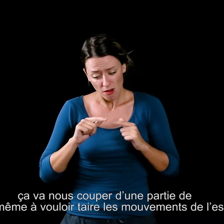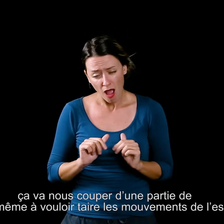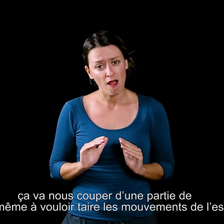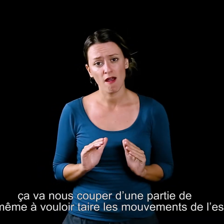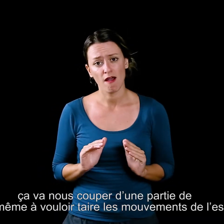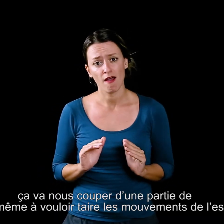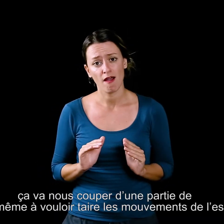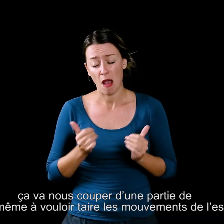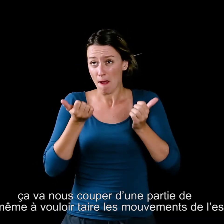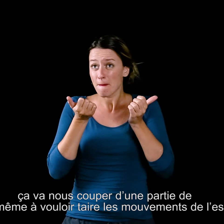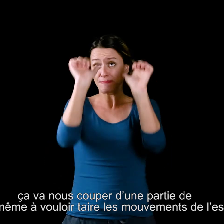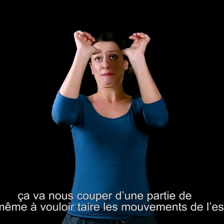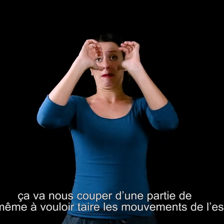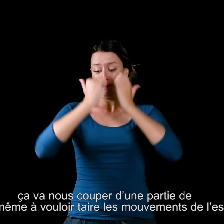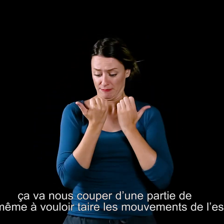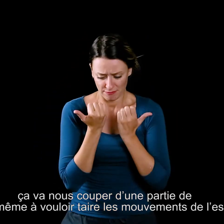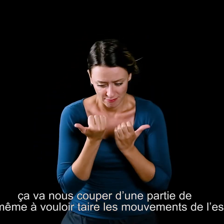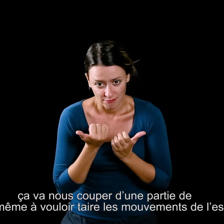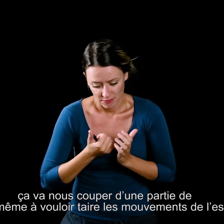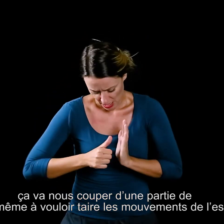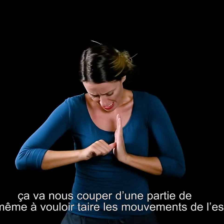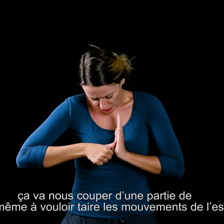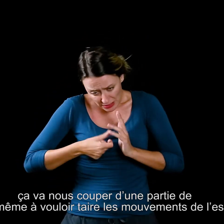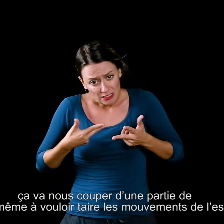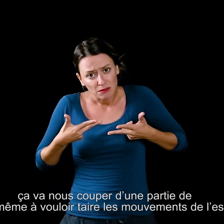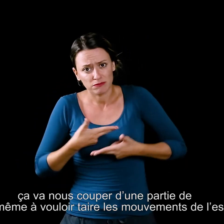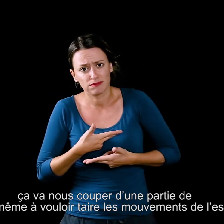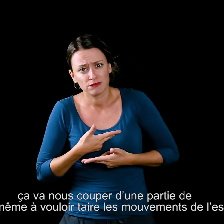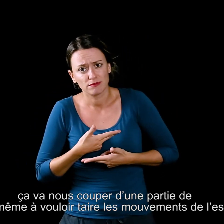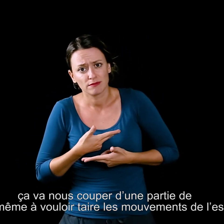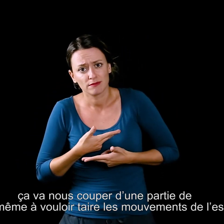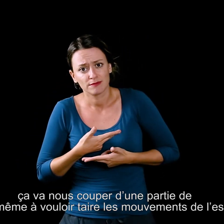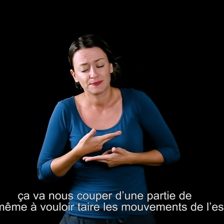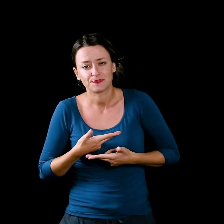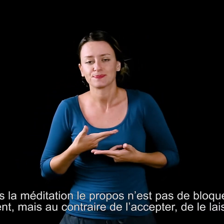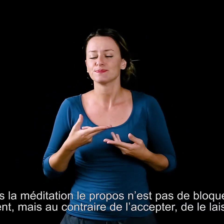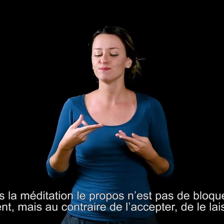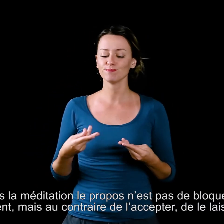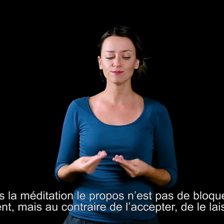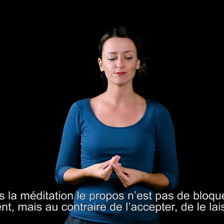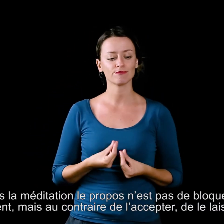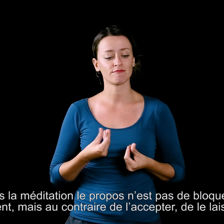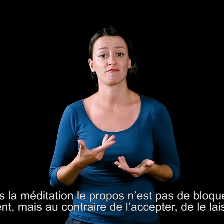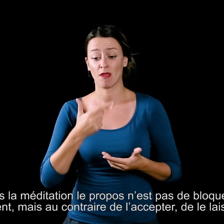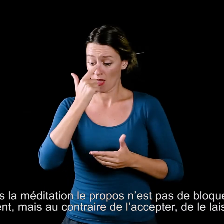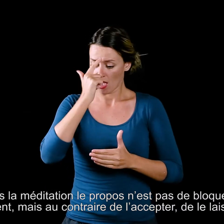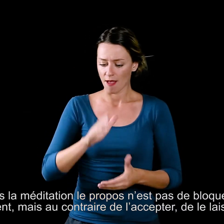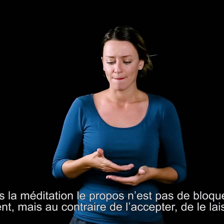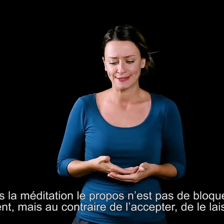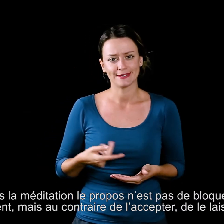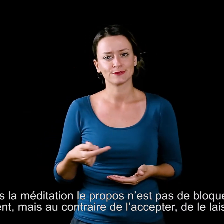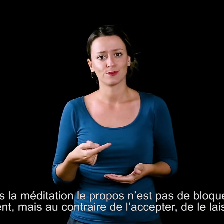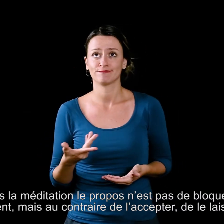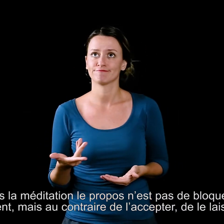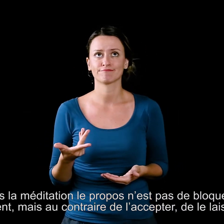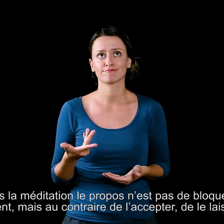couper d'une partie de nous-mêmes à vouloir taire les mouvements de l'esprit. Donc dans la méditation, le propos n'est